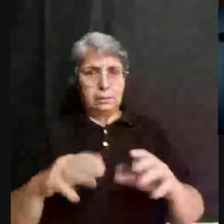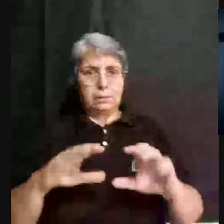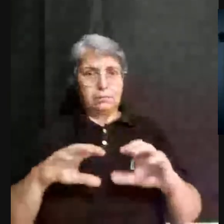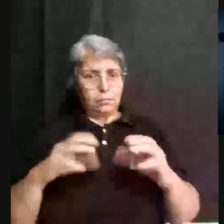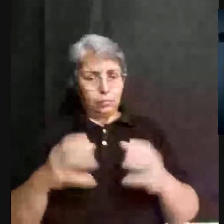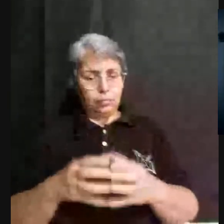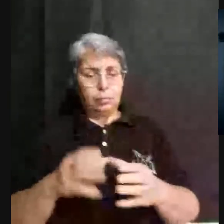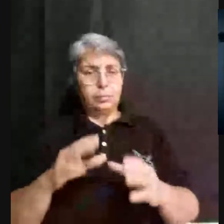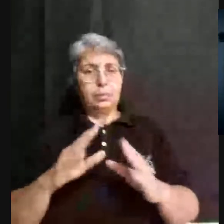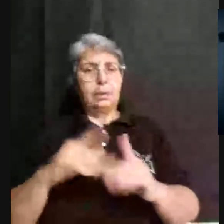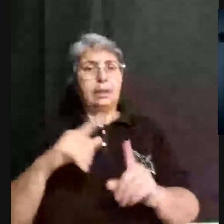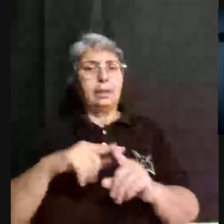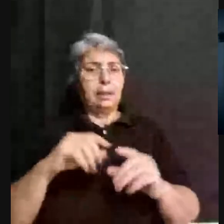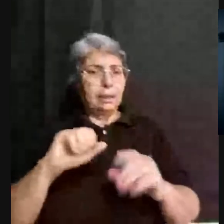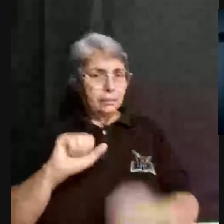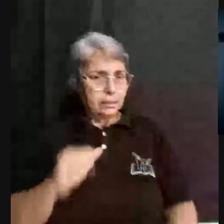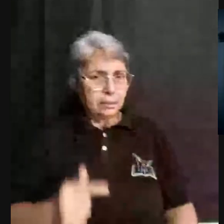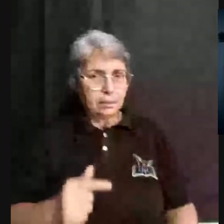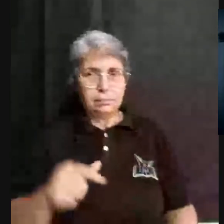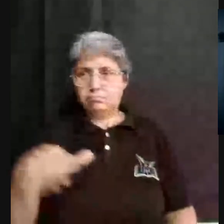Novamente, esse texto eu trouxe aqui